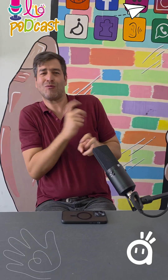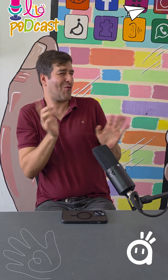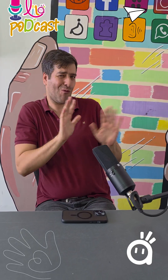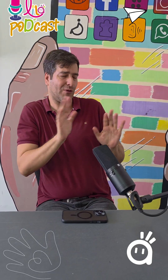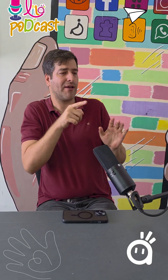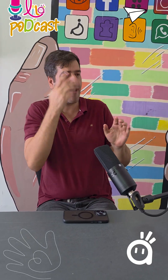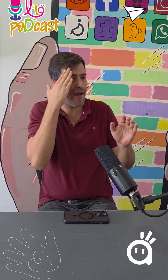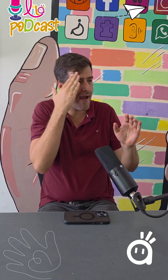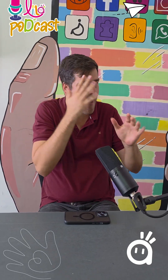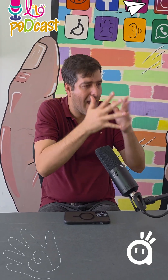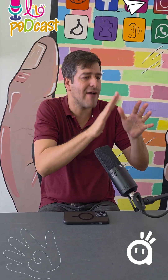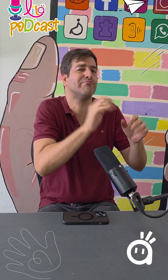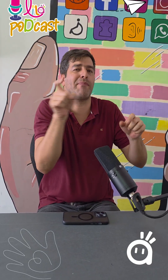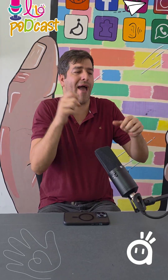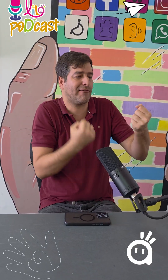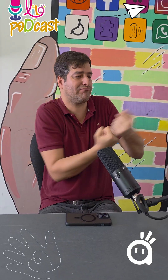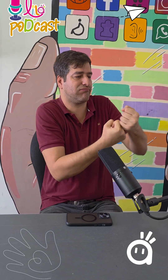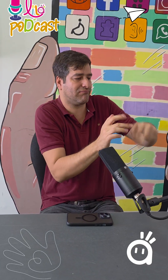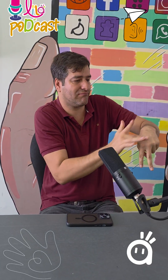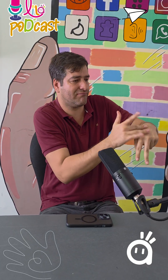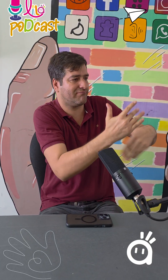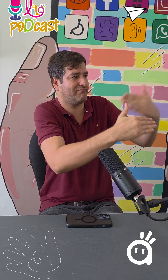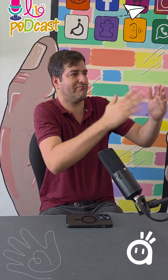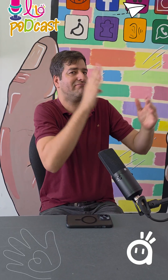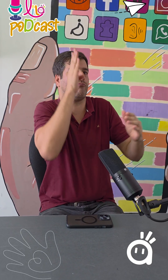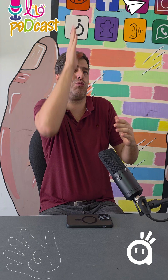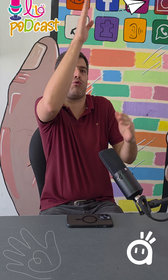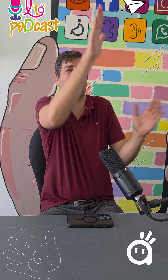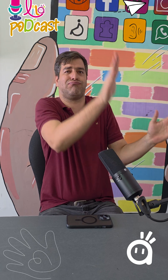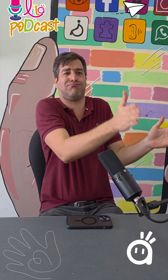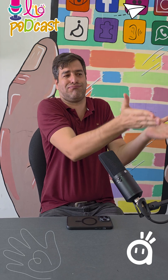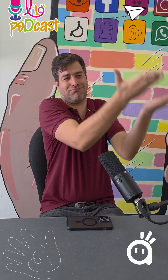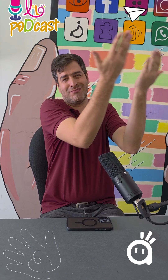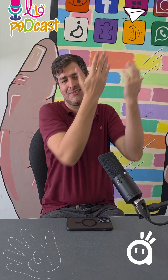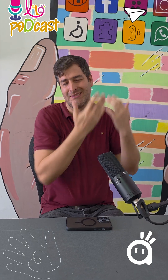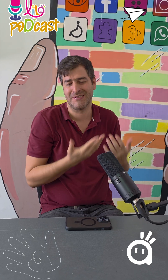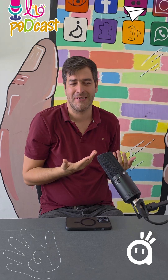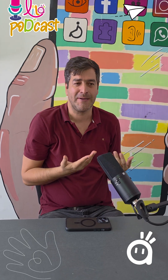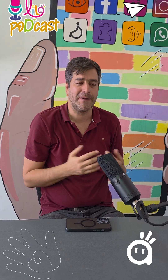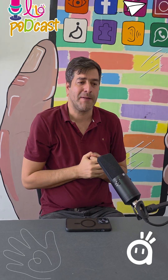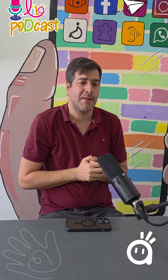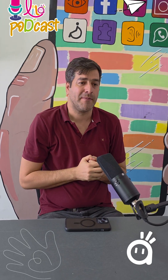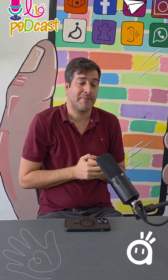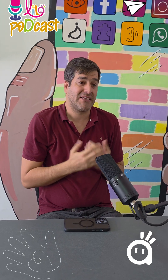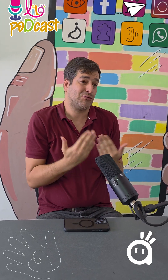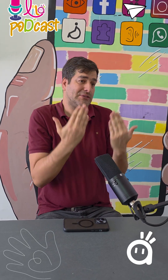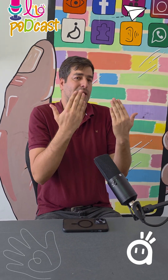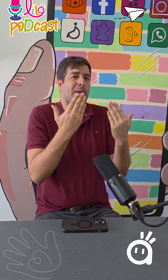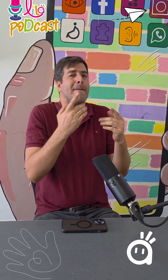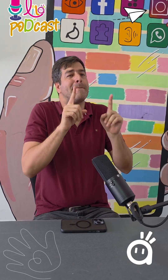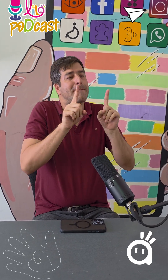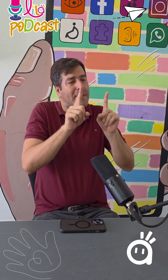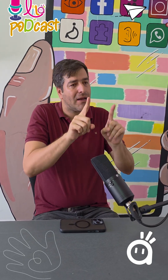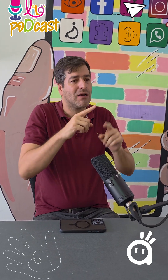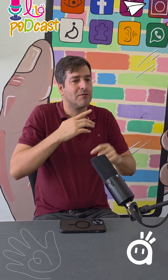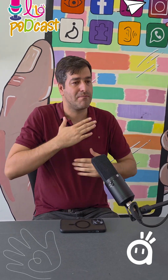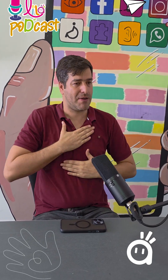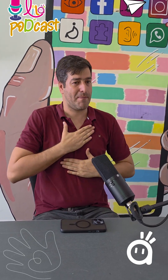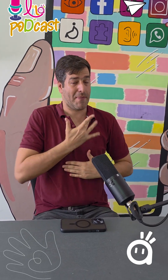todas las capacidades para poder aprender y progresar en esa vida. Simplemente es que debemos generar los espacios. Entonces, es